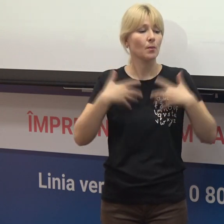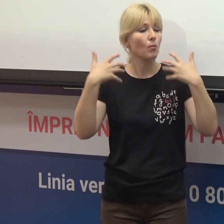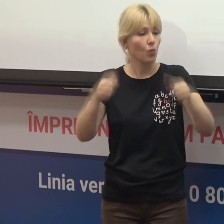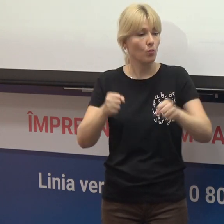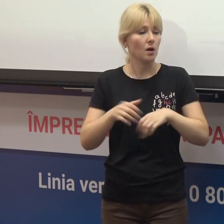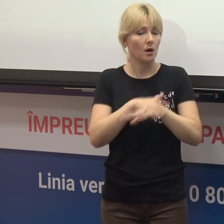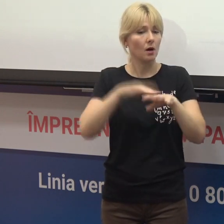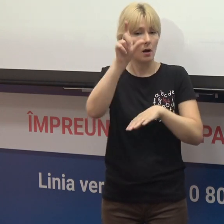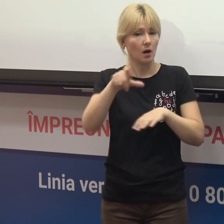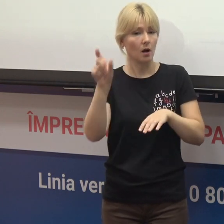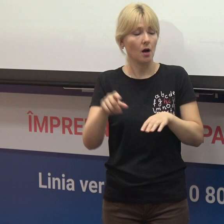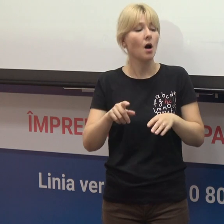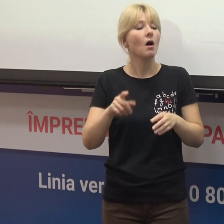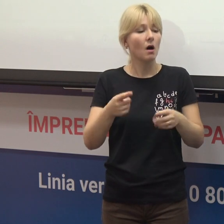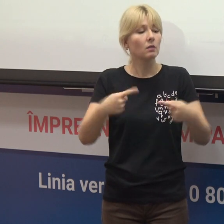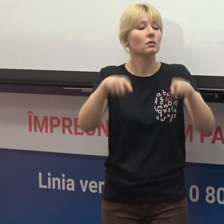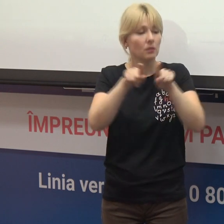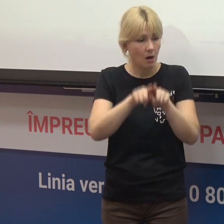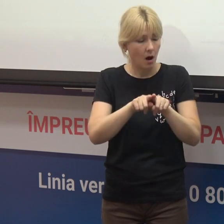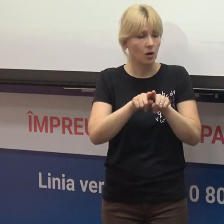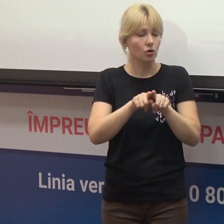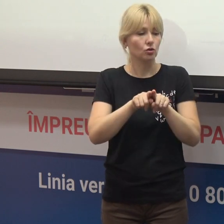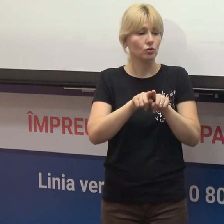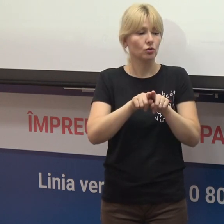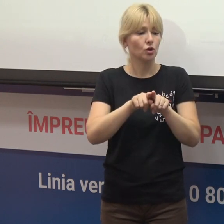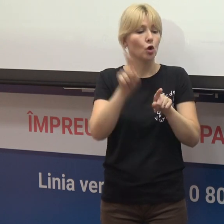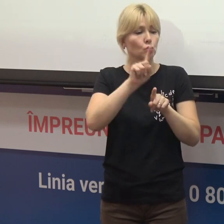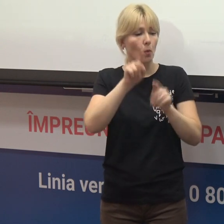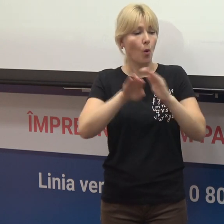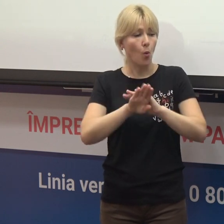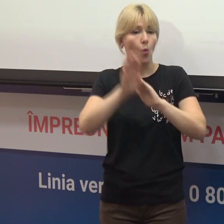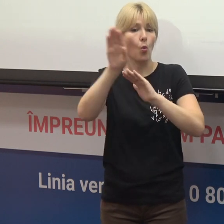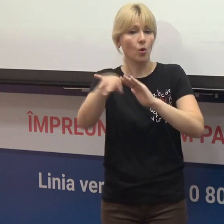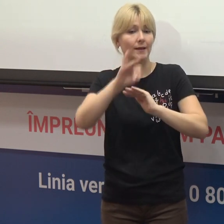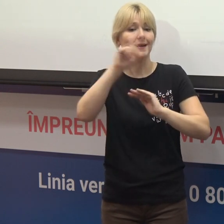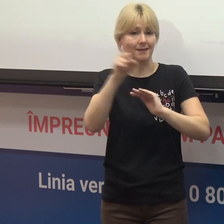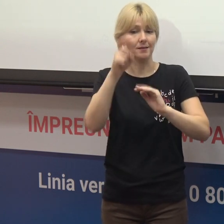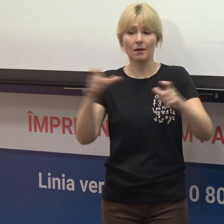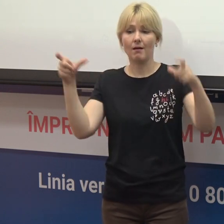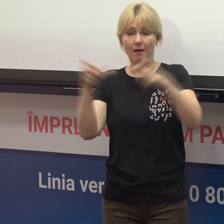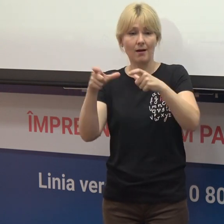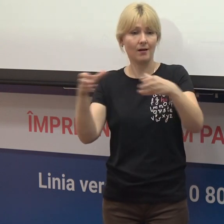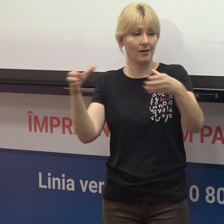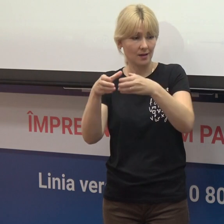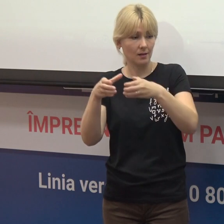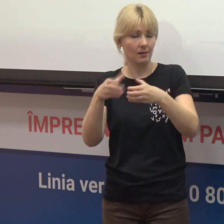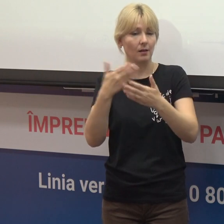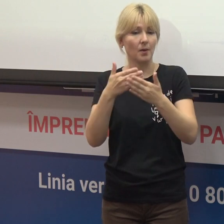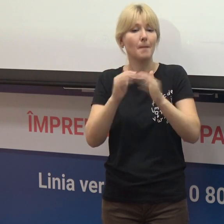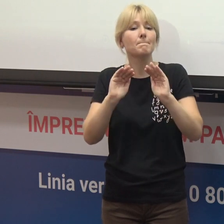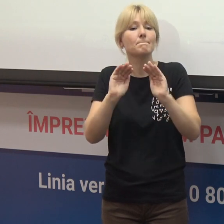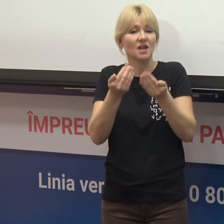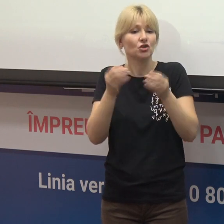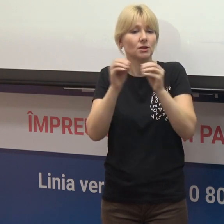prevăzut și mecanismul de a ieși din autoizolare Deci, la un termen mai mic de